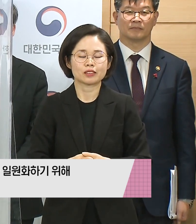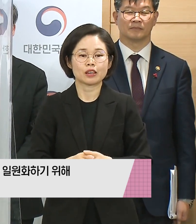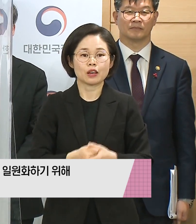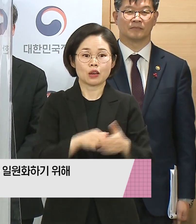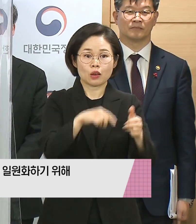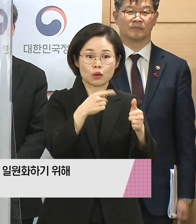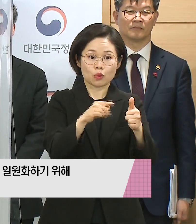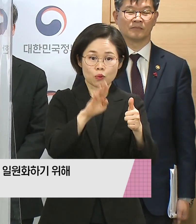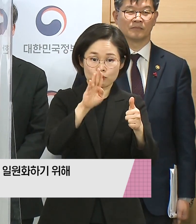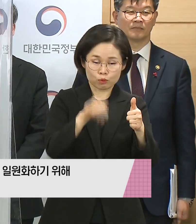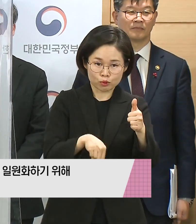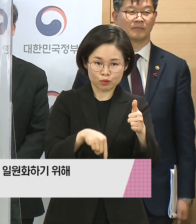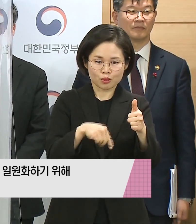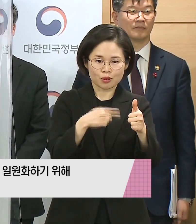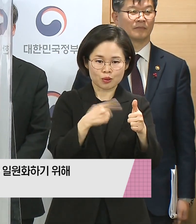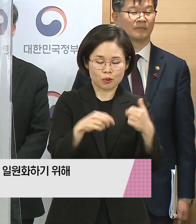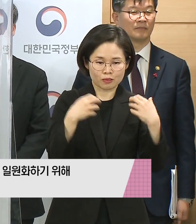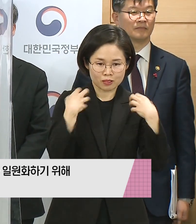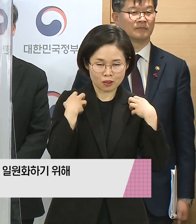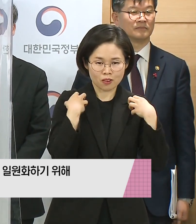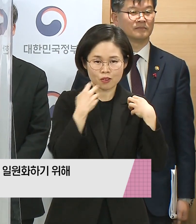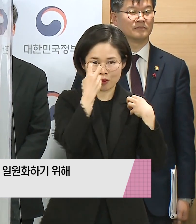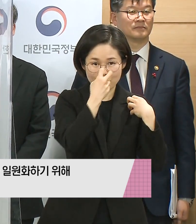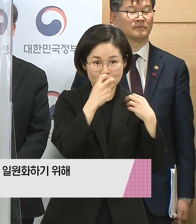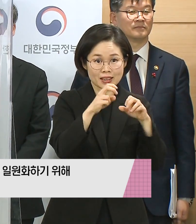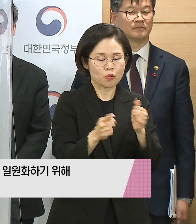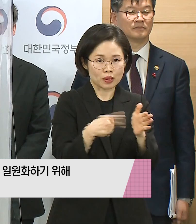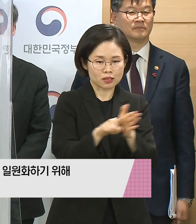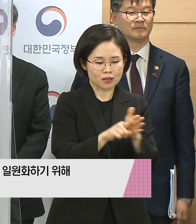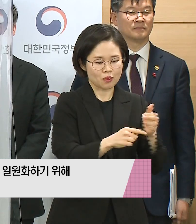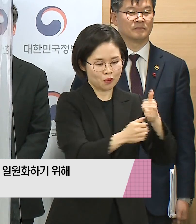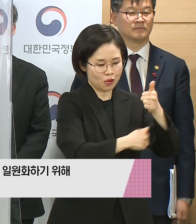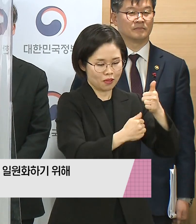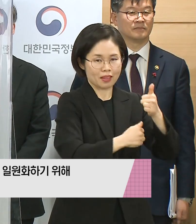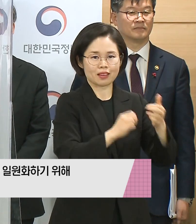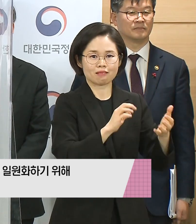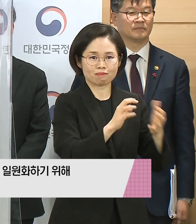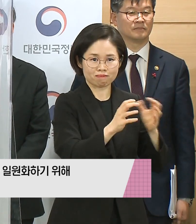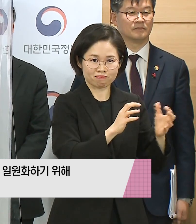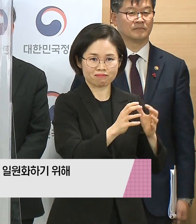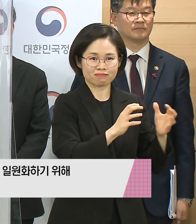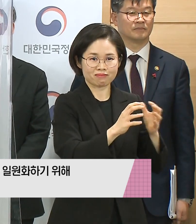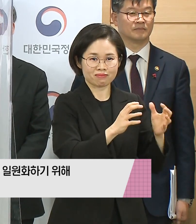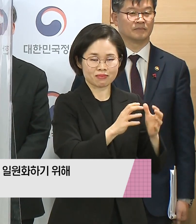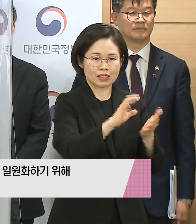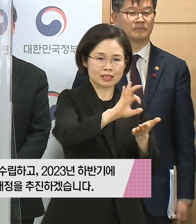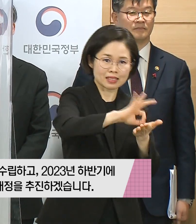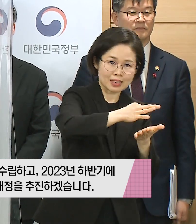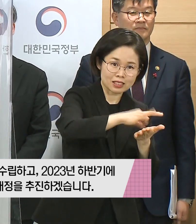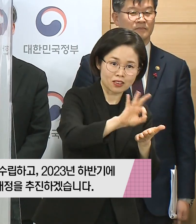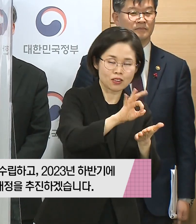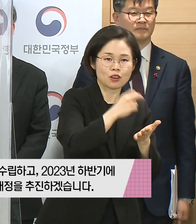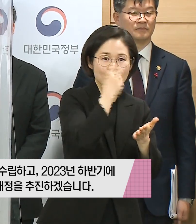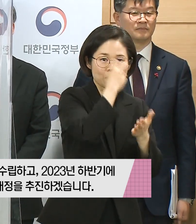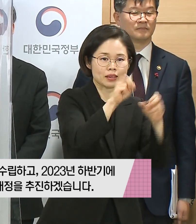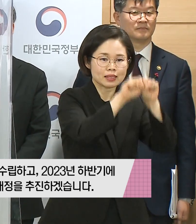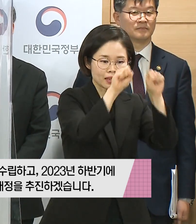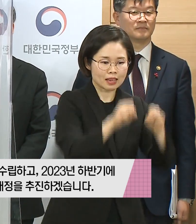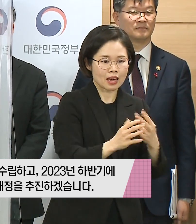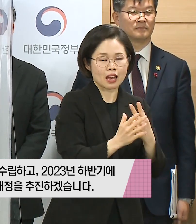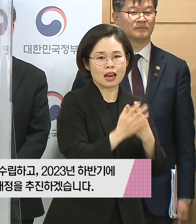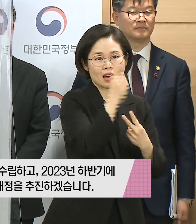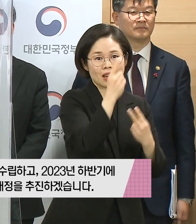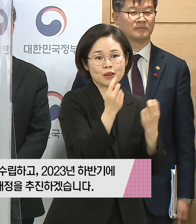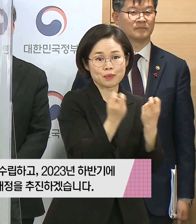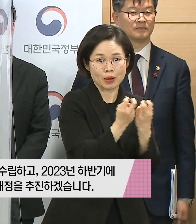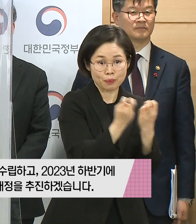교육부와 교육청으로 관리 체계를 일원화하기 위해 위원회 논의 등을 거쳐 재정을 포함한 관리 체계 통합